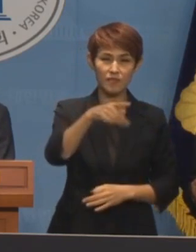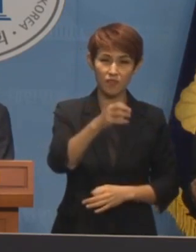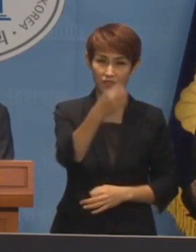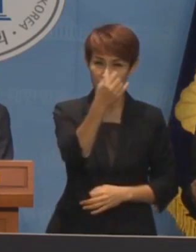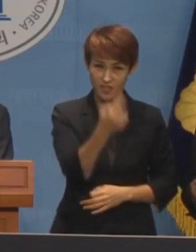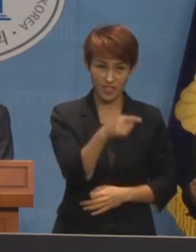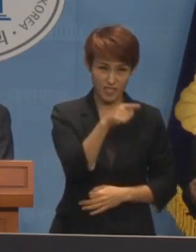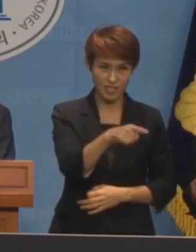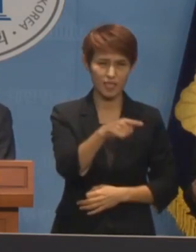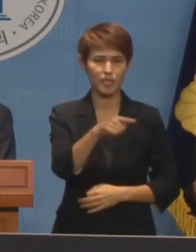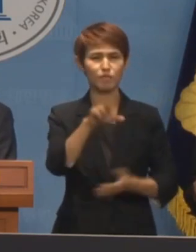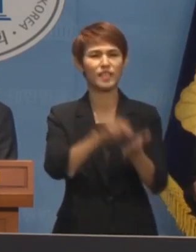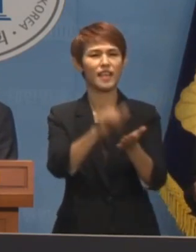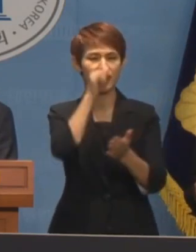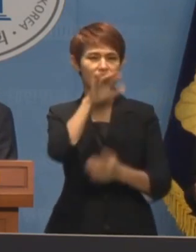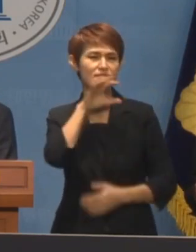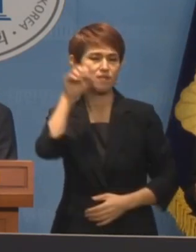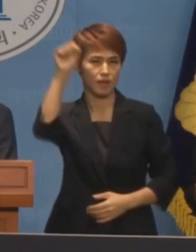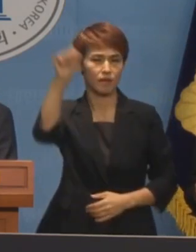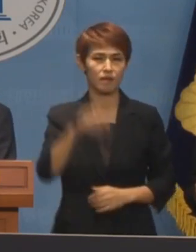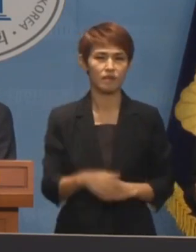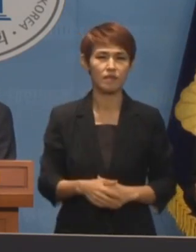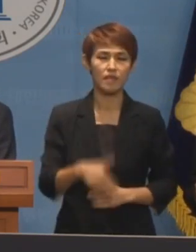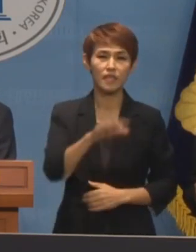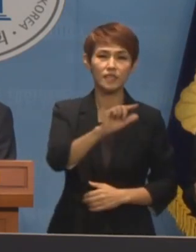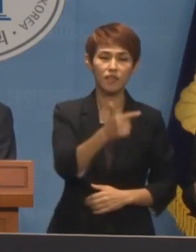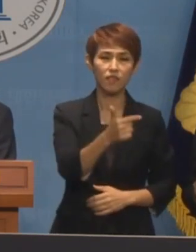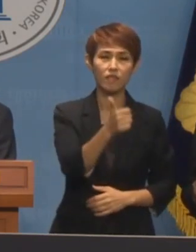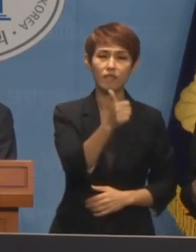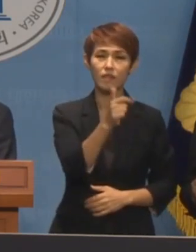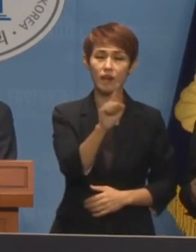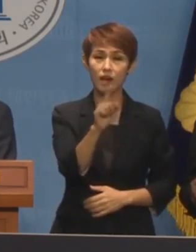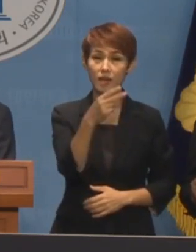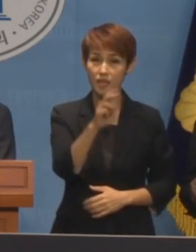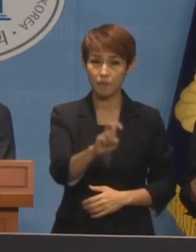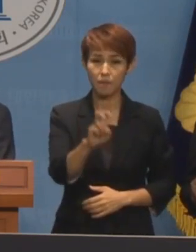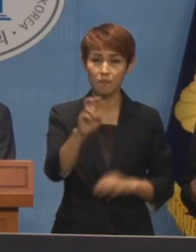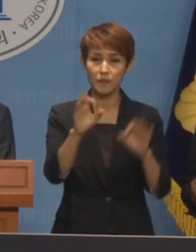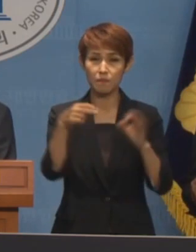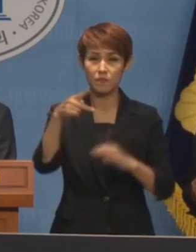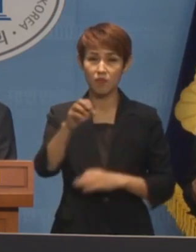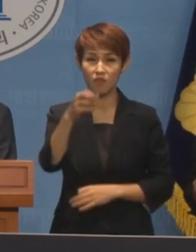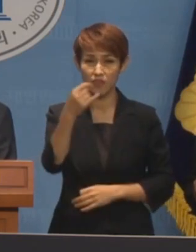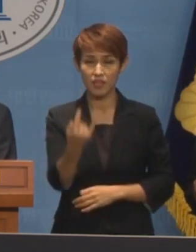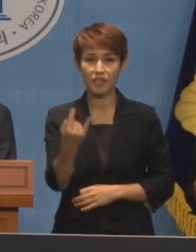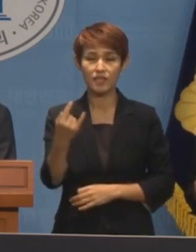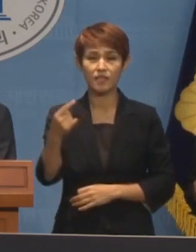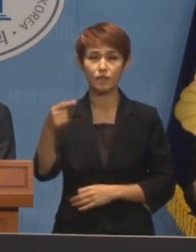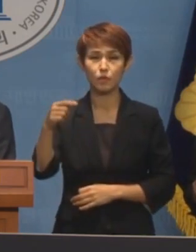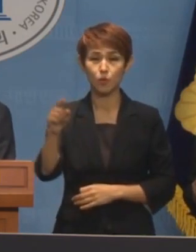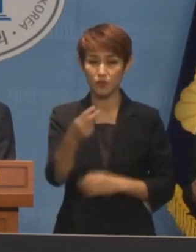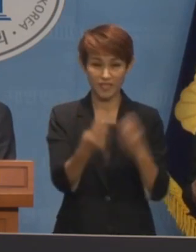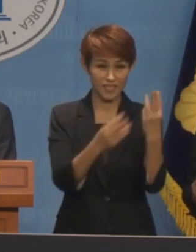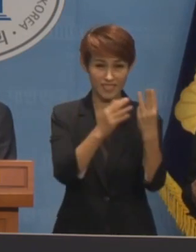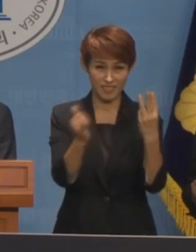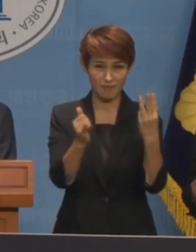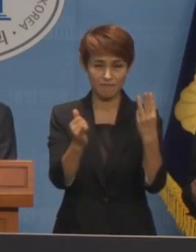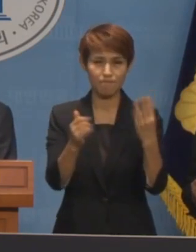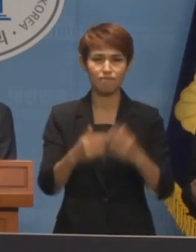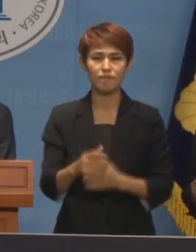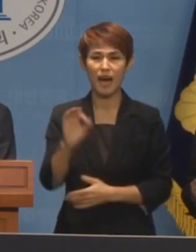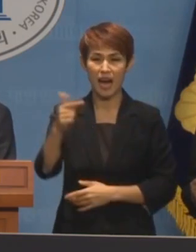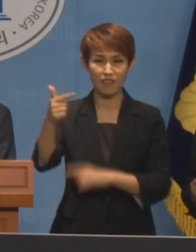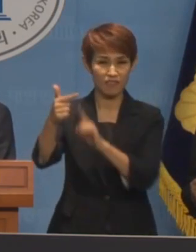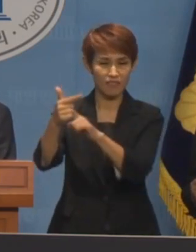규탄하는 것입니다. 천하람, 고민정, 김성희 세 의원은 안창호 국가위원장에게 청문회 당시의